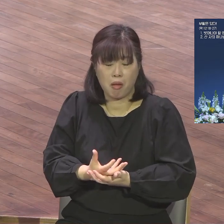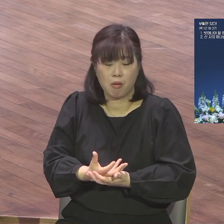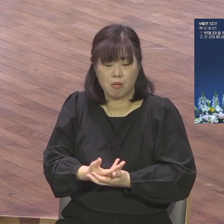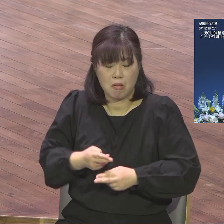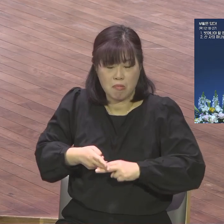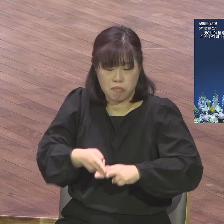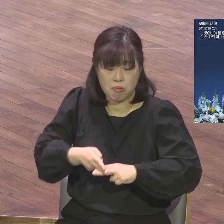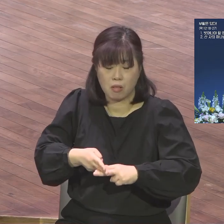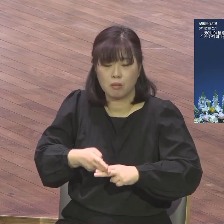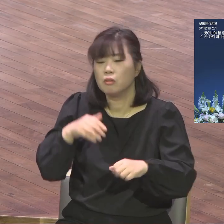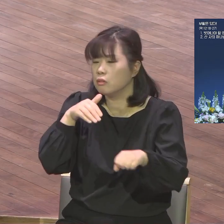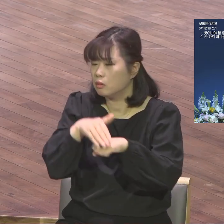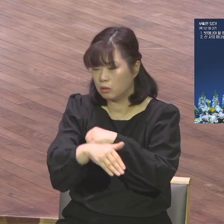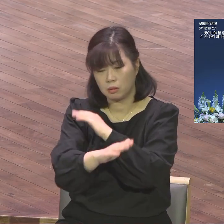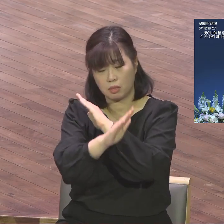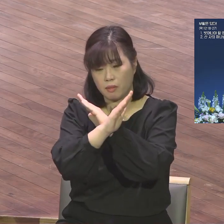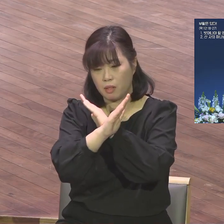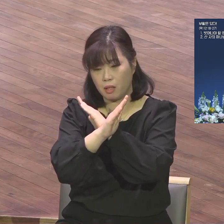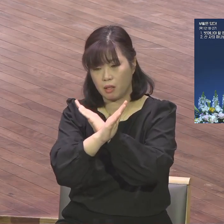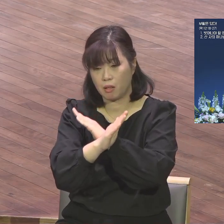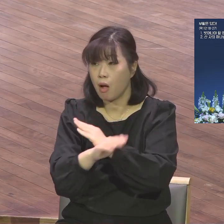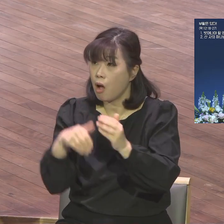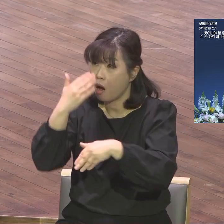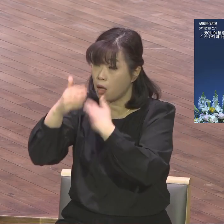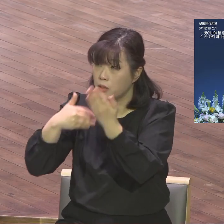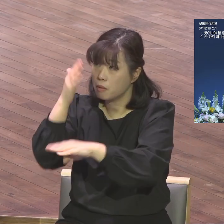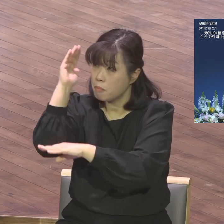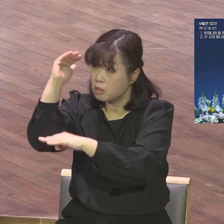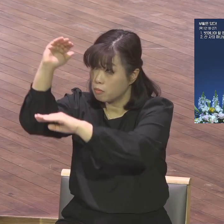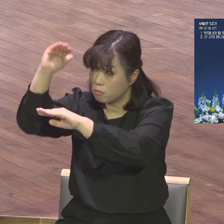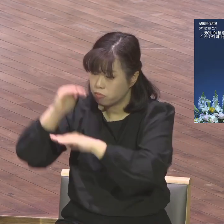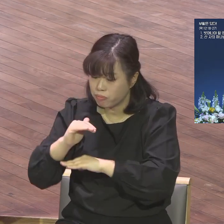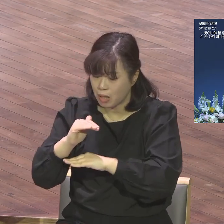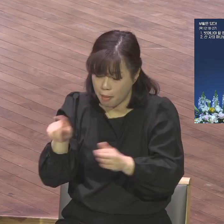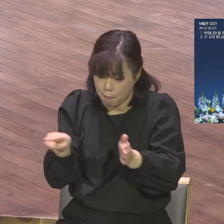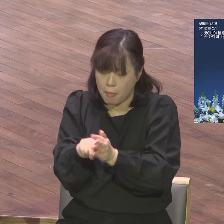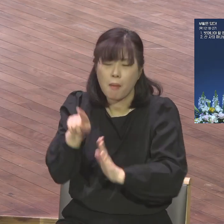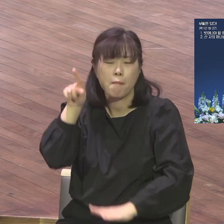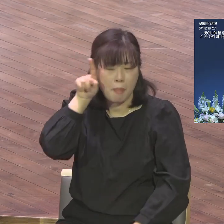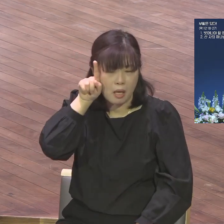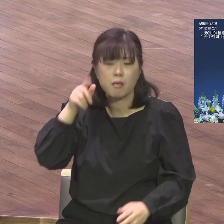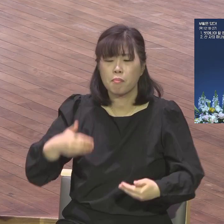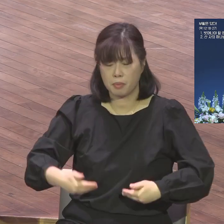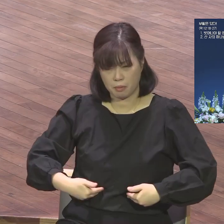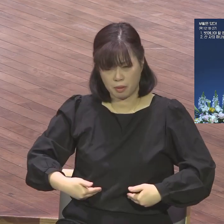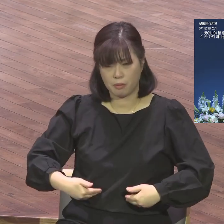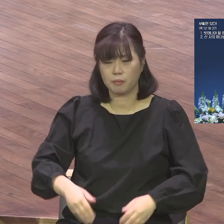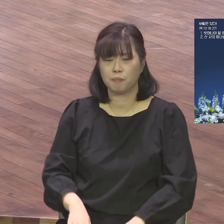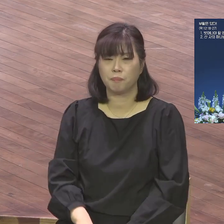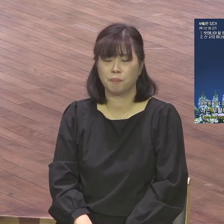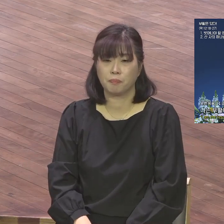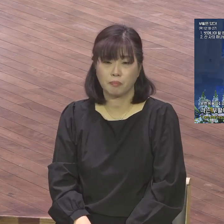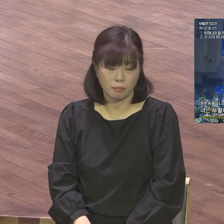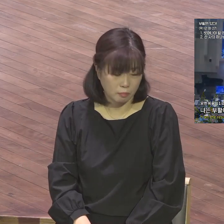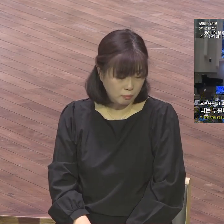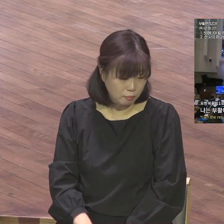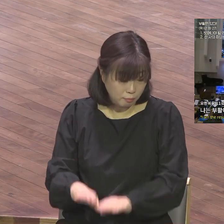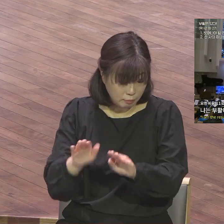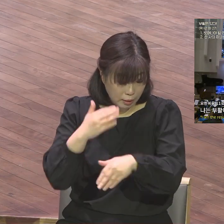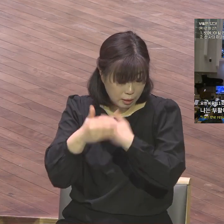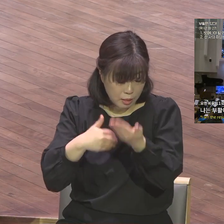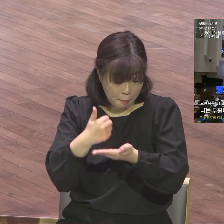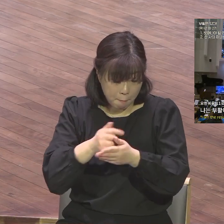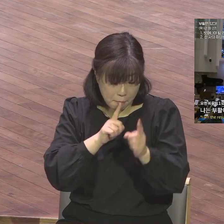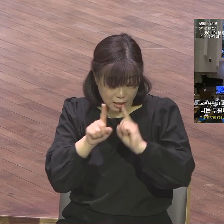그랬어요. 특별히 성경은 우리에게 분명히 부활을 말씀하고 있어요. 예수님께서 요한복음 11장 25절 26절에 나는 부활이요